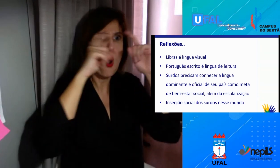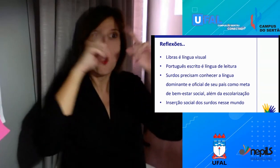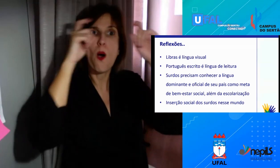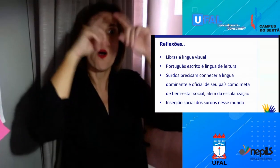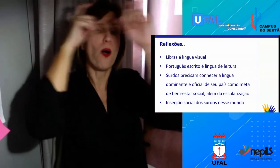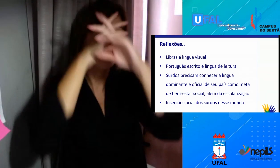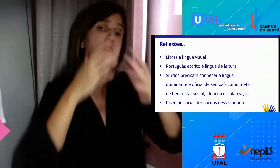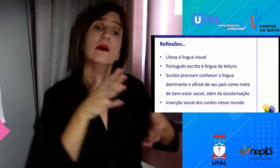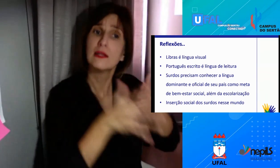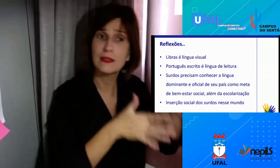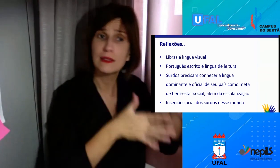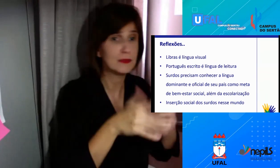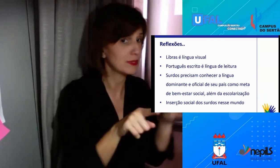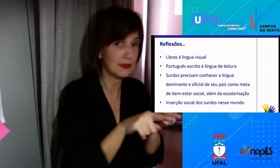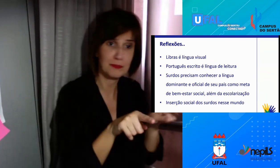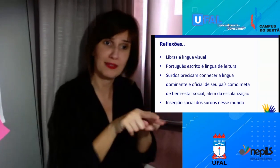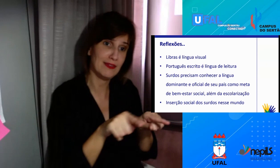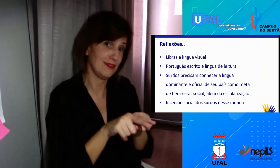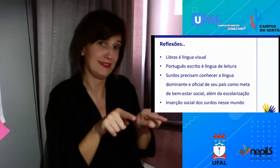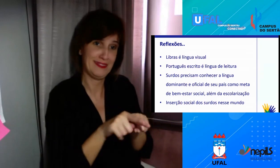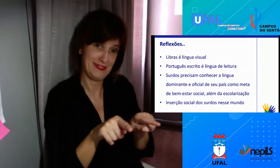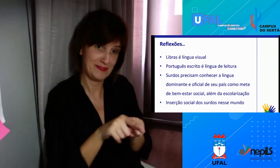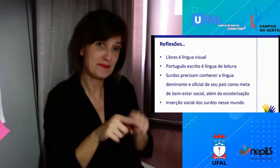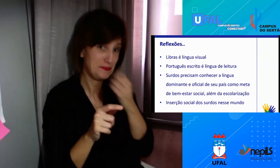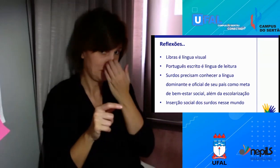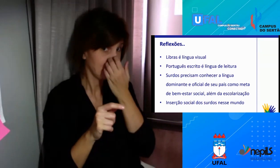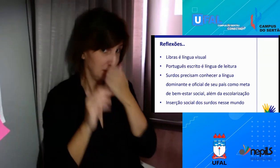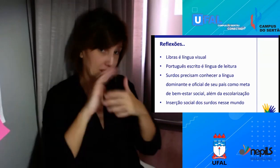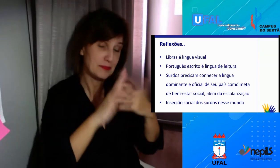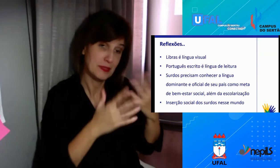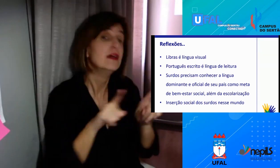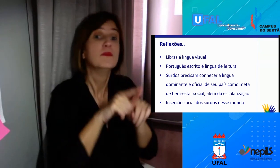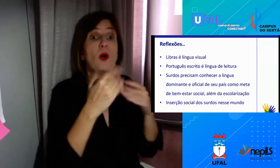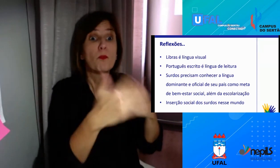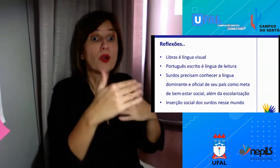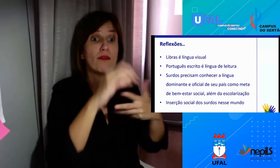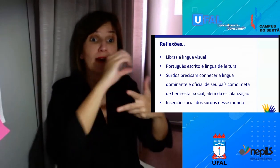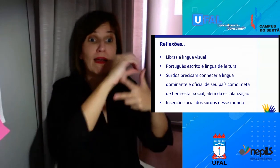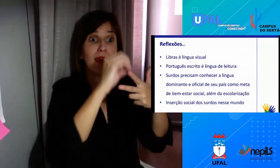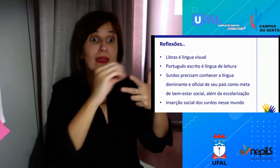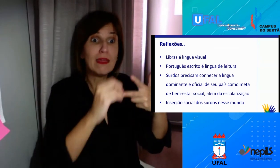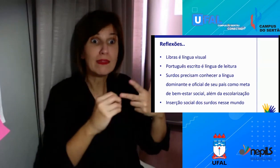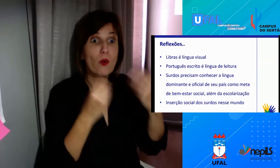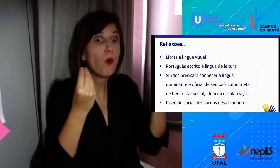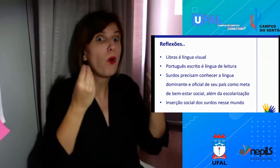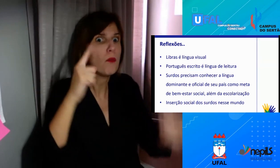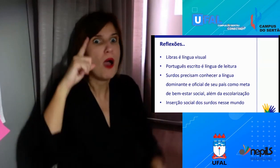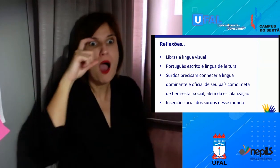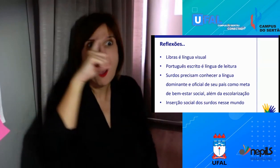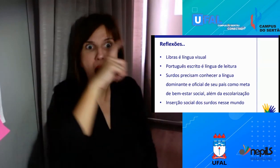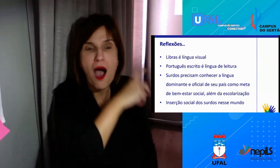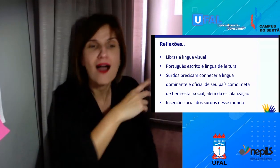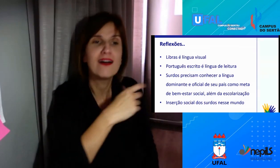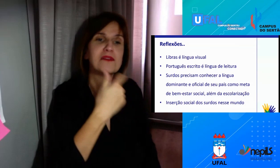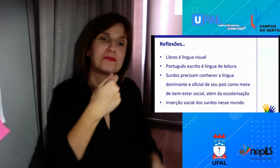assim como é necessário na língua portuguesa, e que esses conhecimentos vão se tornando mais complexos ao longo